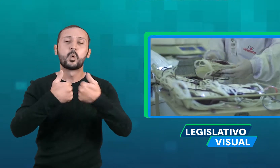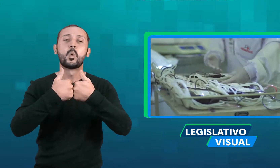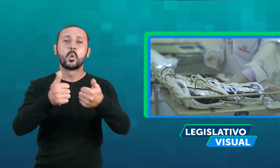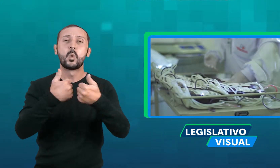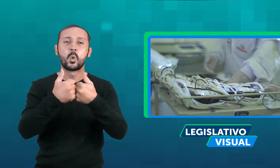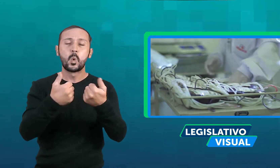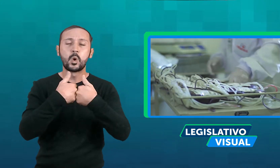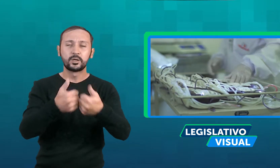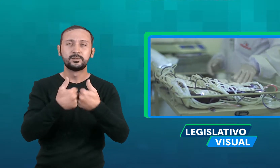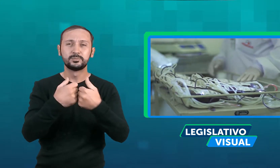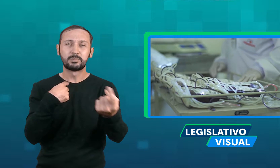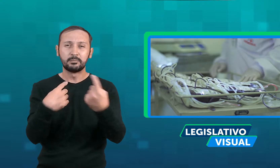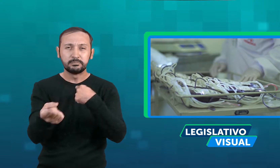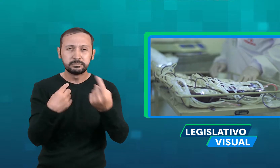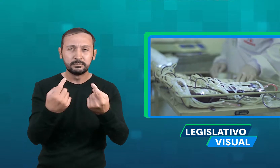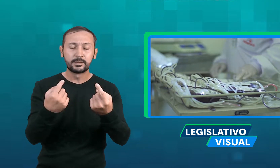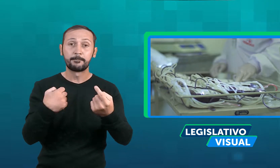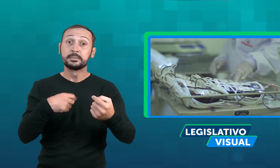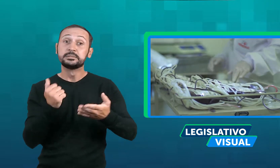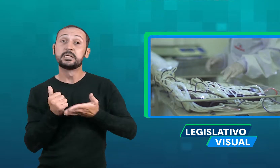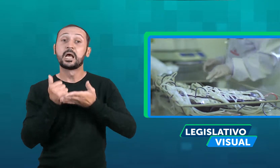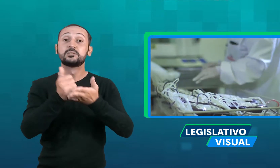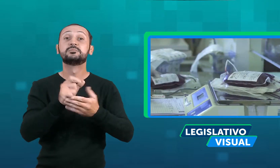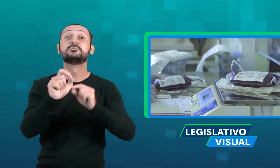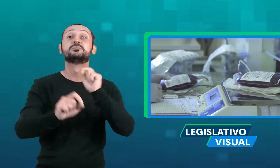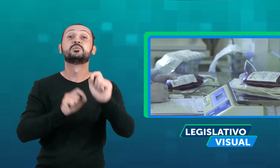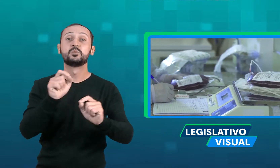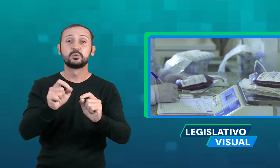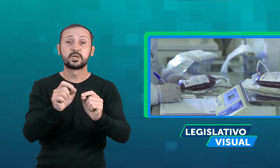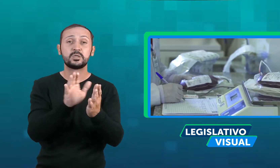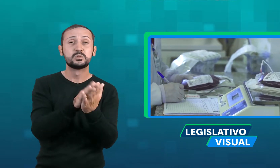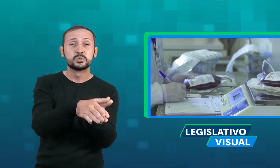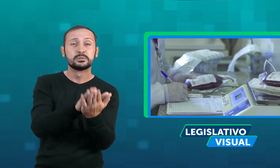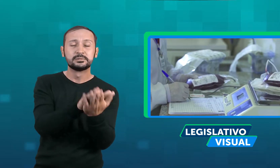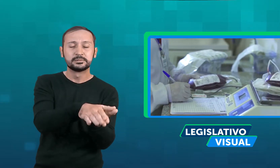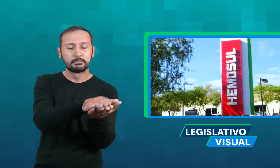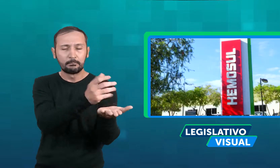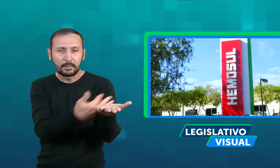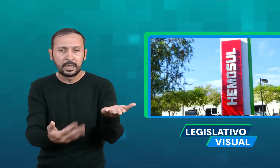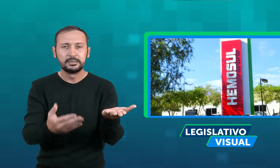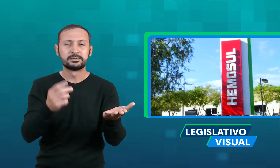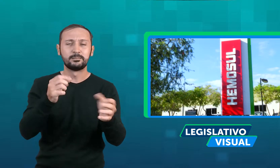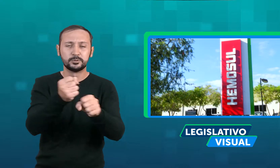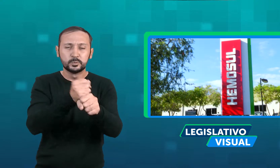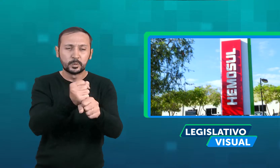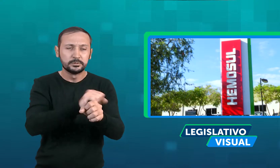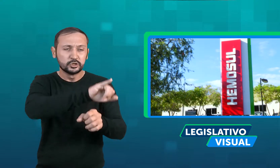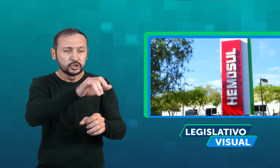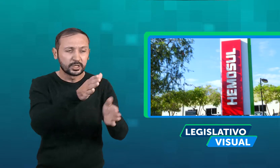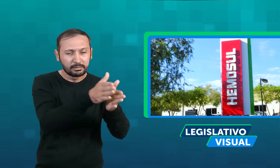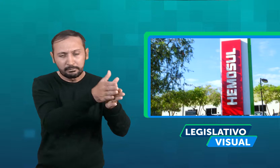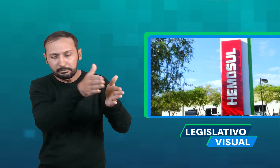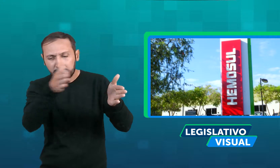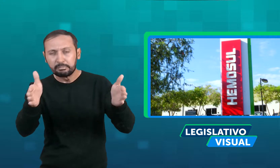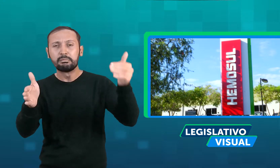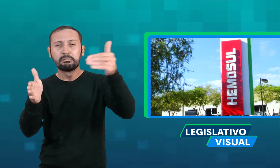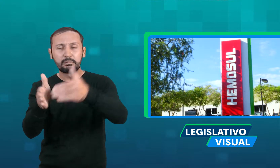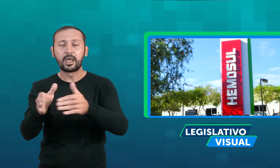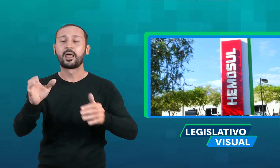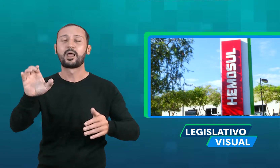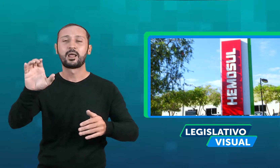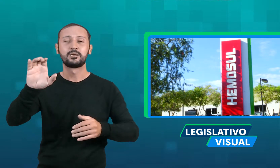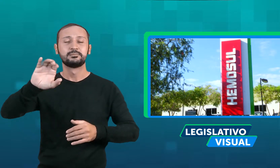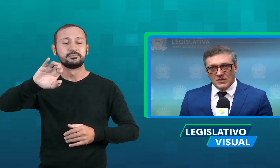como objetivo contribuir com o aumento das doações de sangue durante todo o ano, além de ser mais um instrumento de apoio